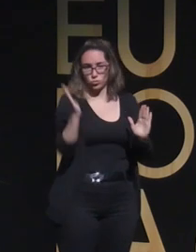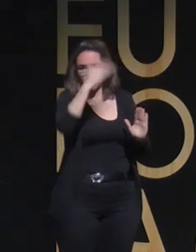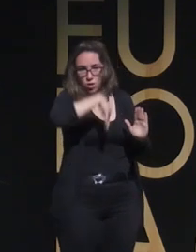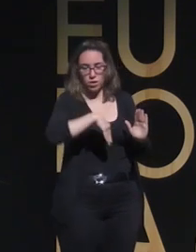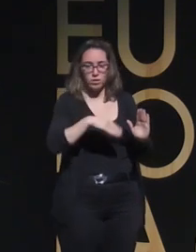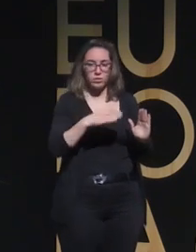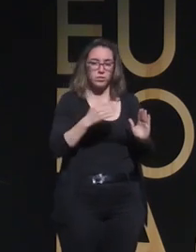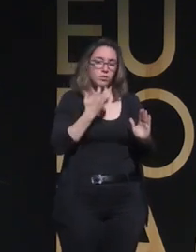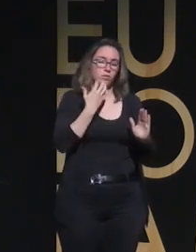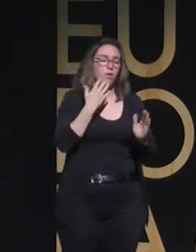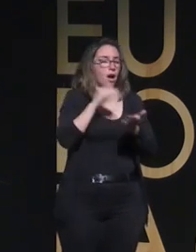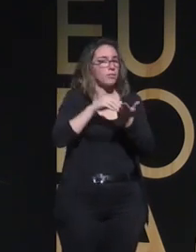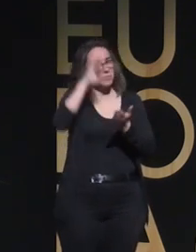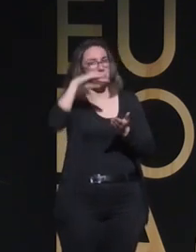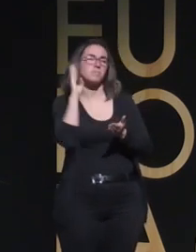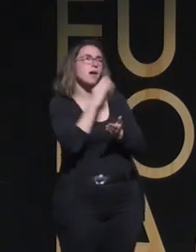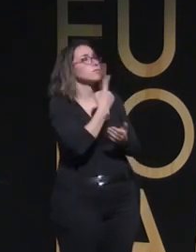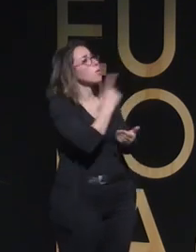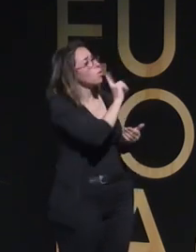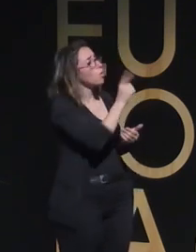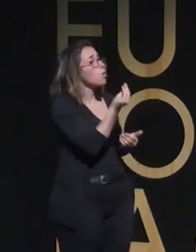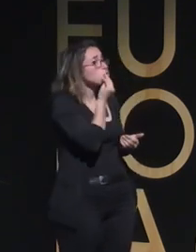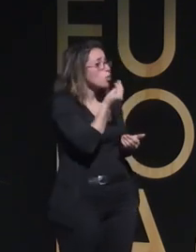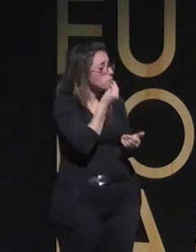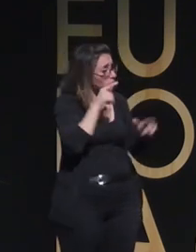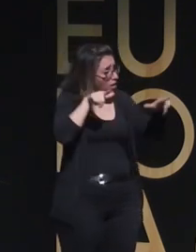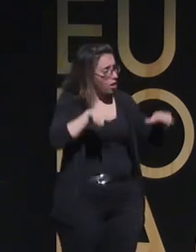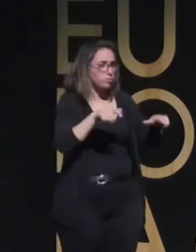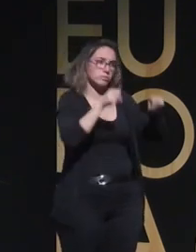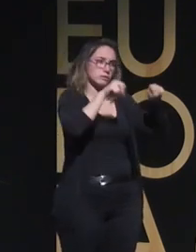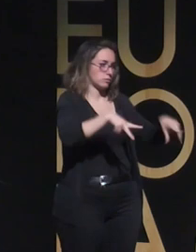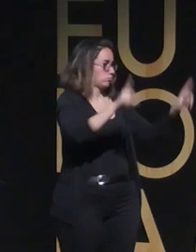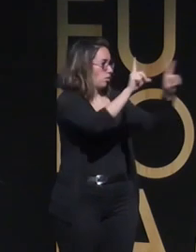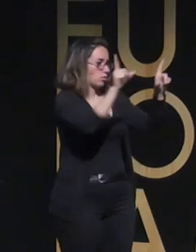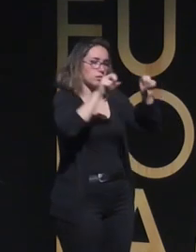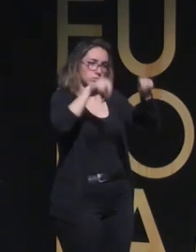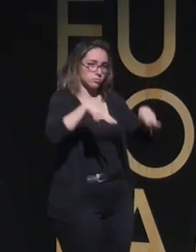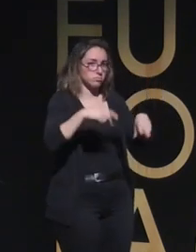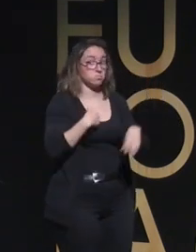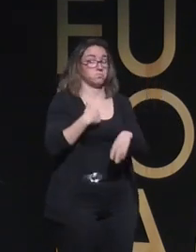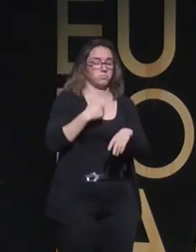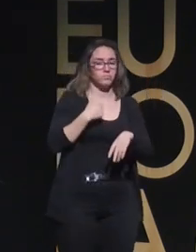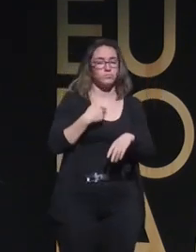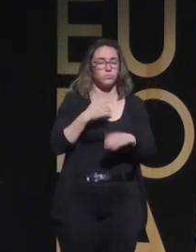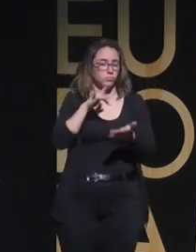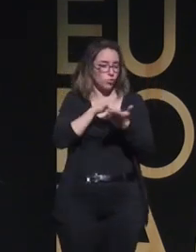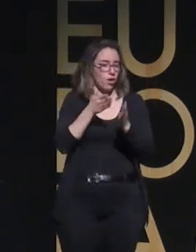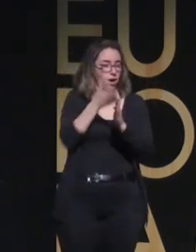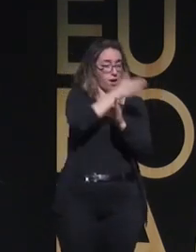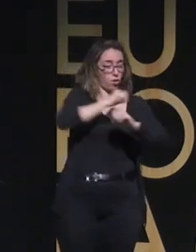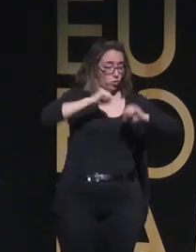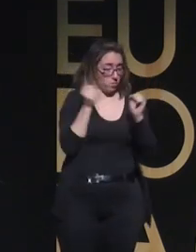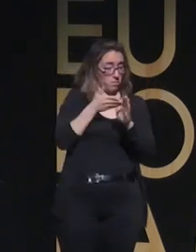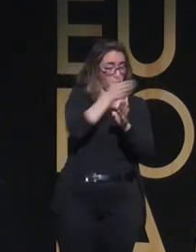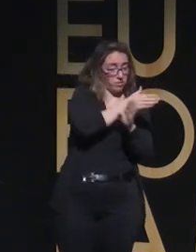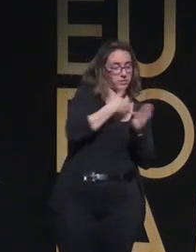padres y madres que también dicen, en las comidas no hay pantallas. A mí algo que me acojonó justo antes de la pandemia, en unas vacaciones que hicimos, no me acuerdo si fue, no sé